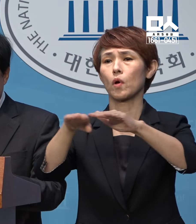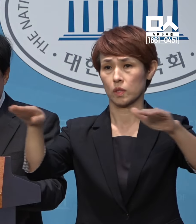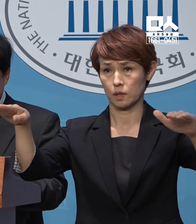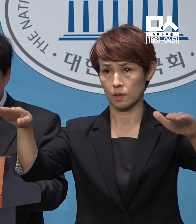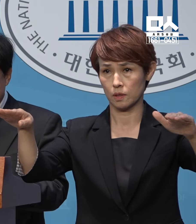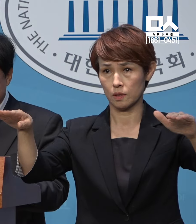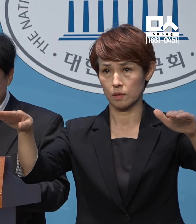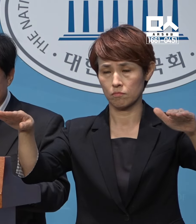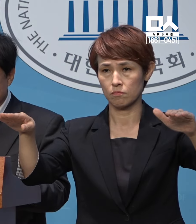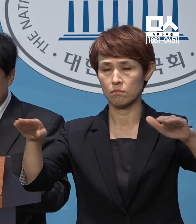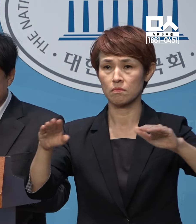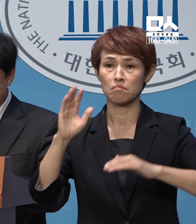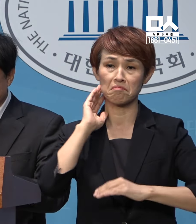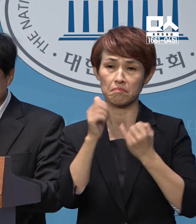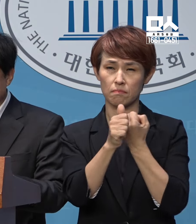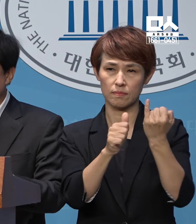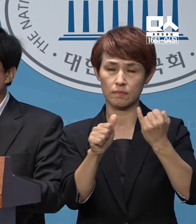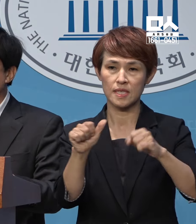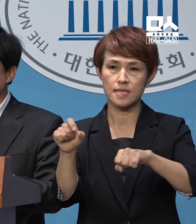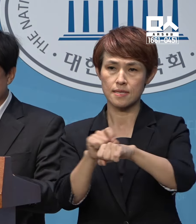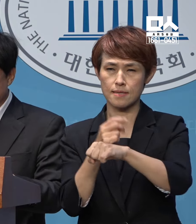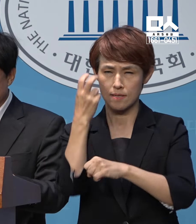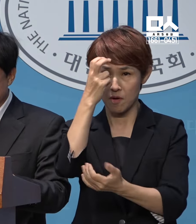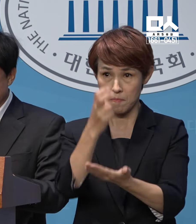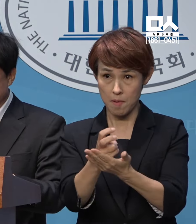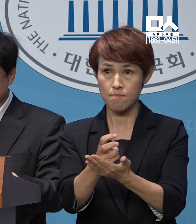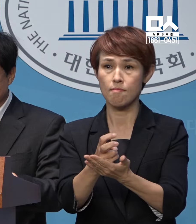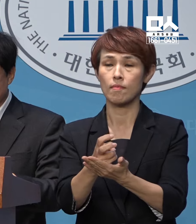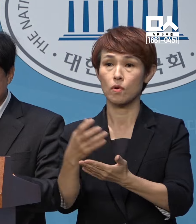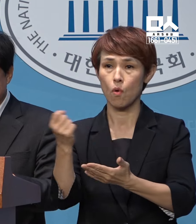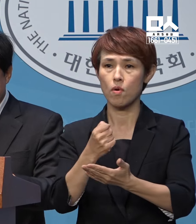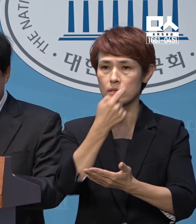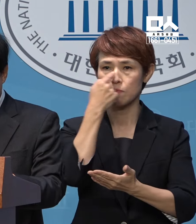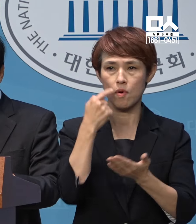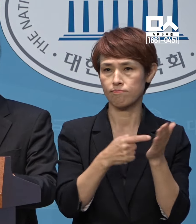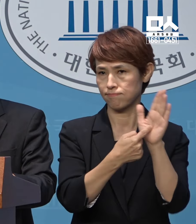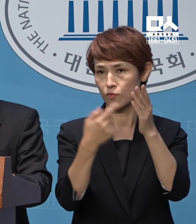진리를 김건희 종합특검 법안을 통해 증명하겠습니다.